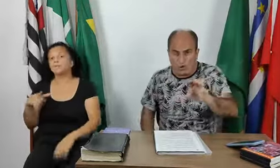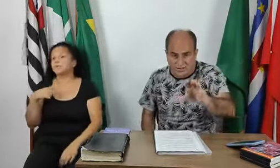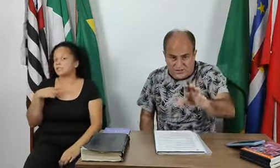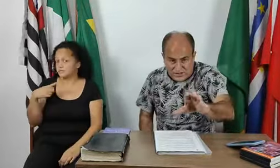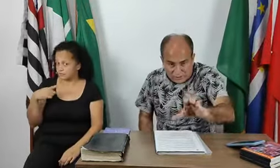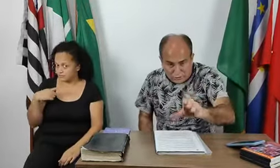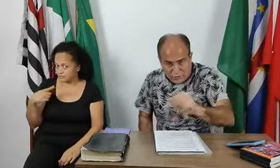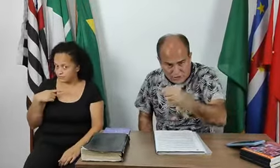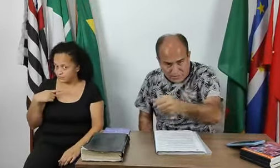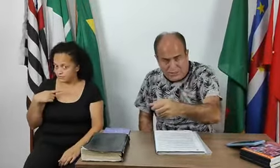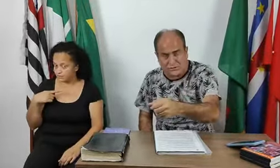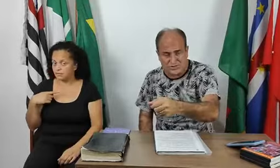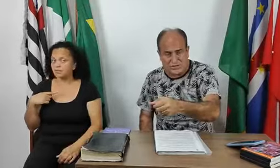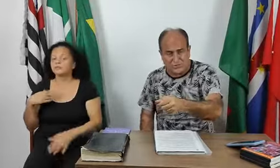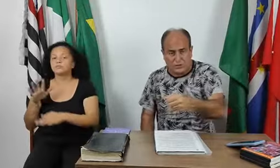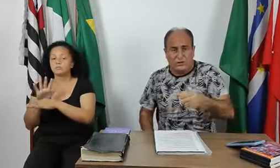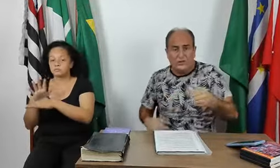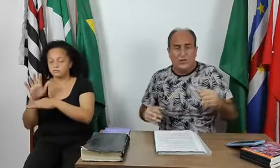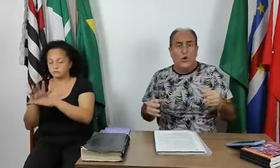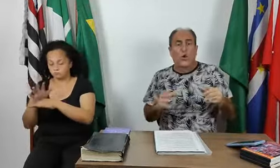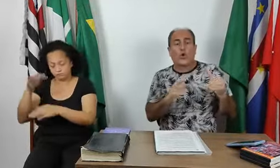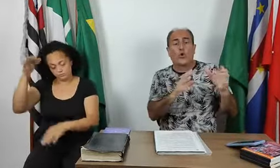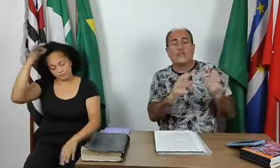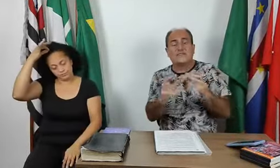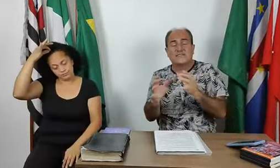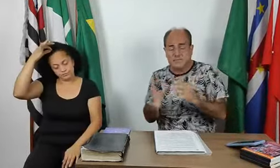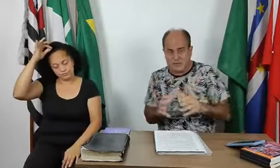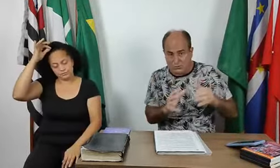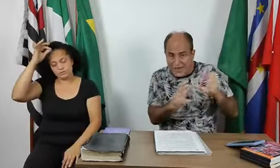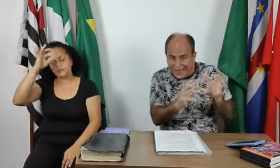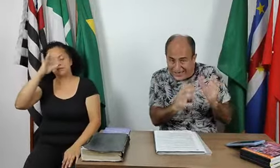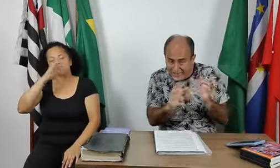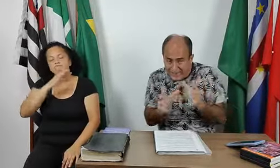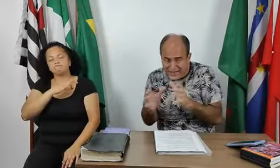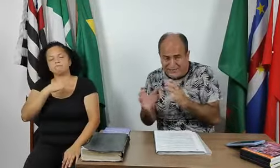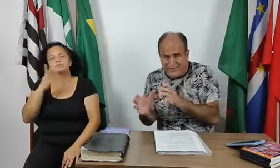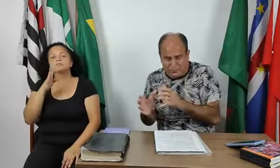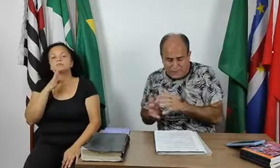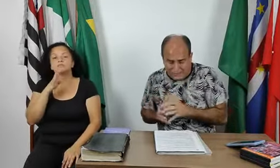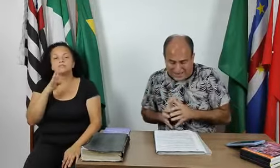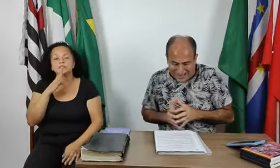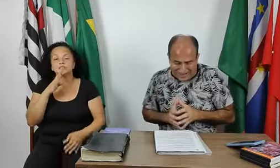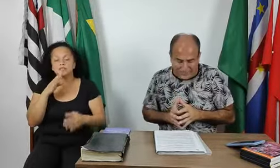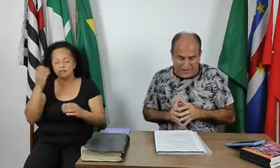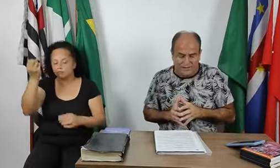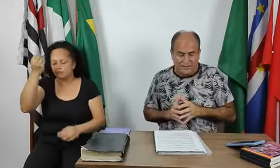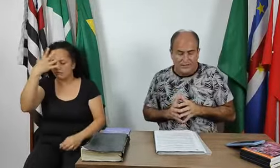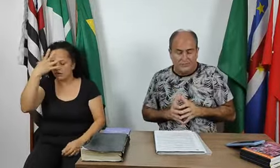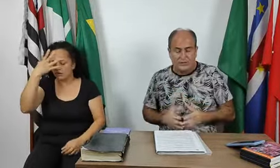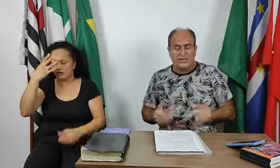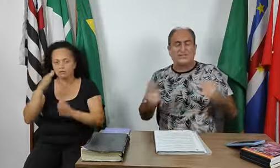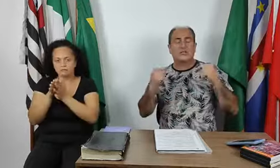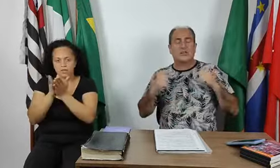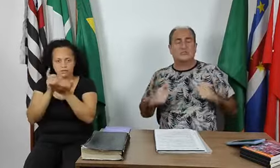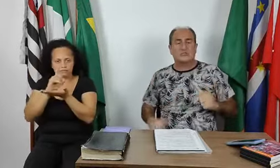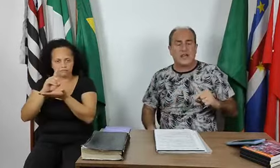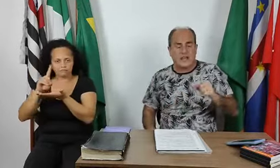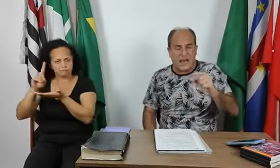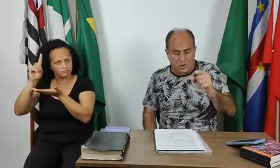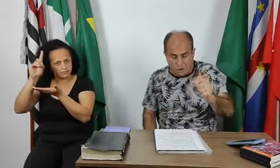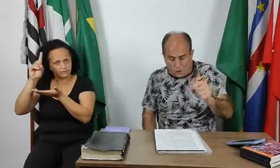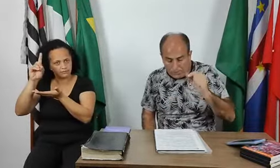com o auxílio do Espírito Santo o conhecimento, a revelação da palavra. Por isso que